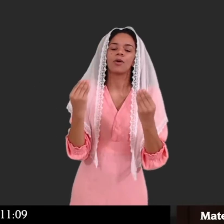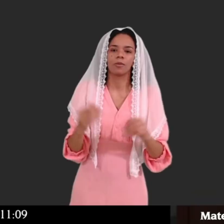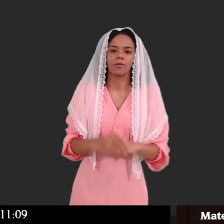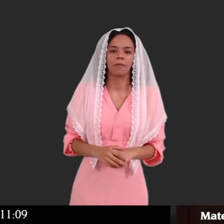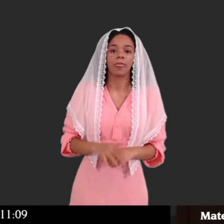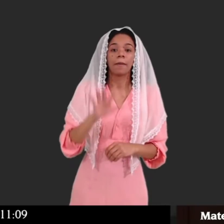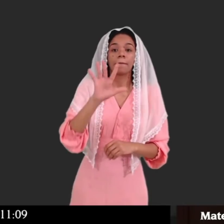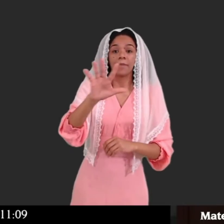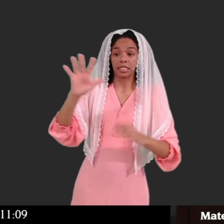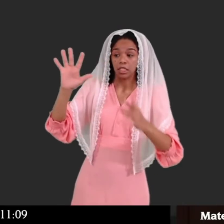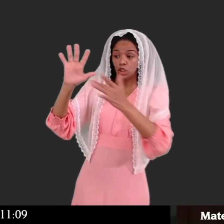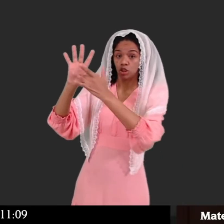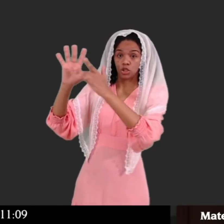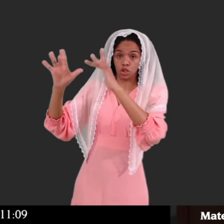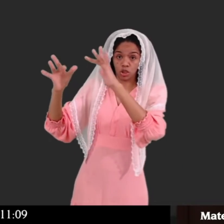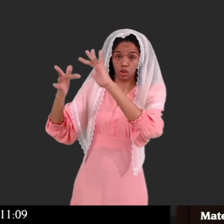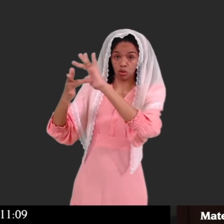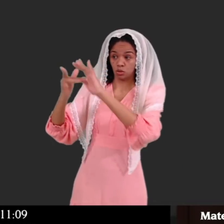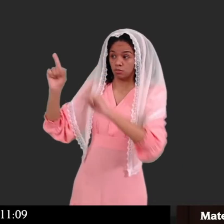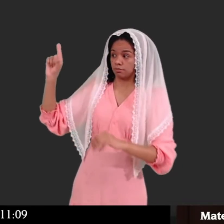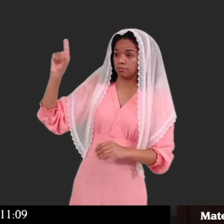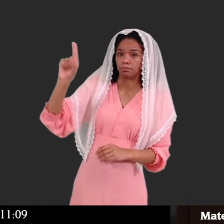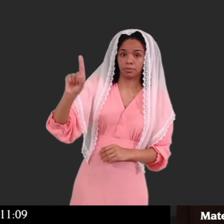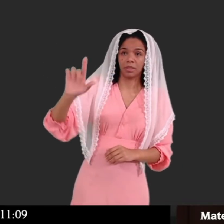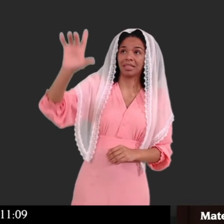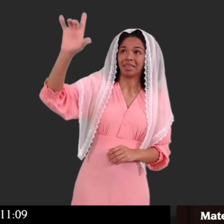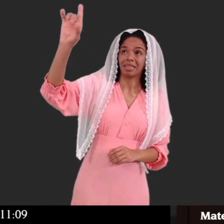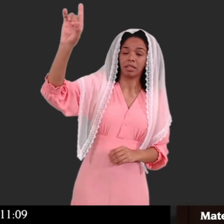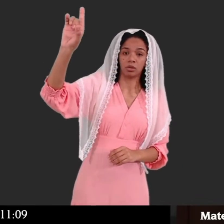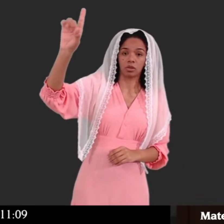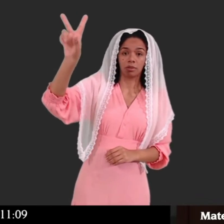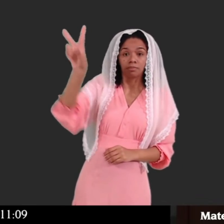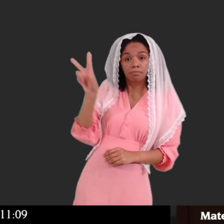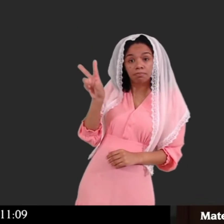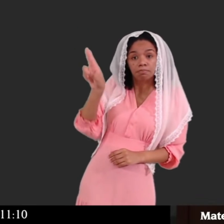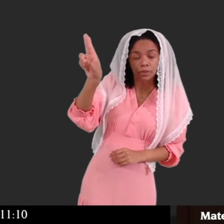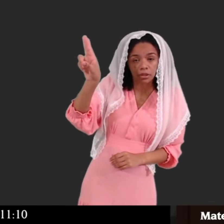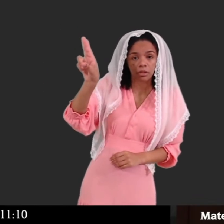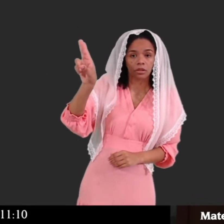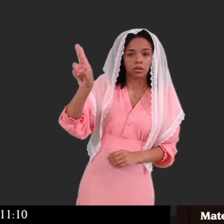Verbo encarnado, Deus se fez presente entre nós, nele.